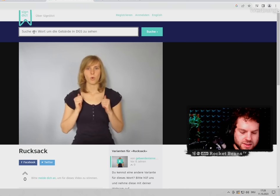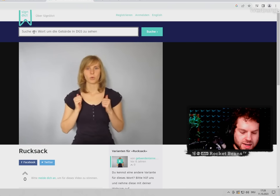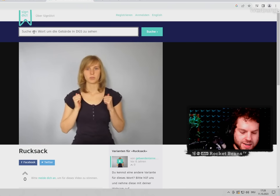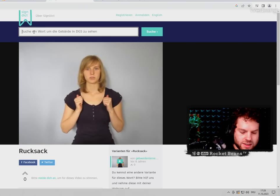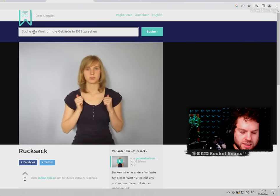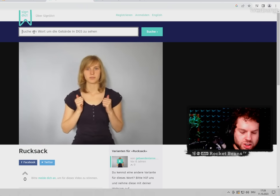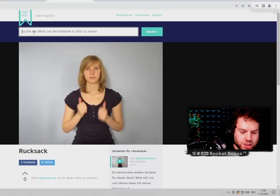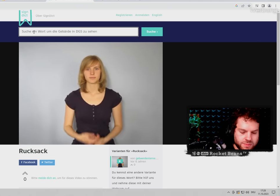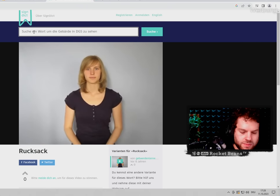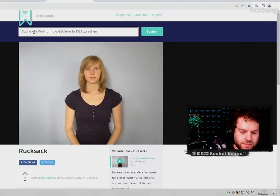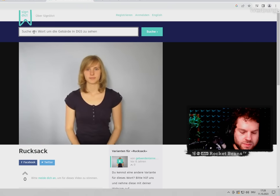Tragetasche.